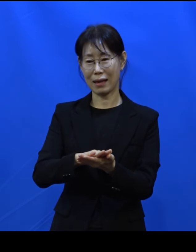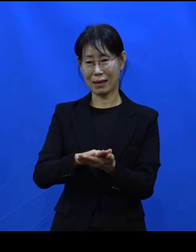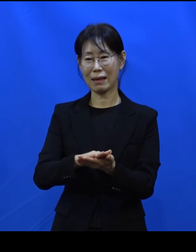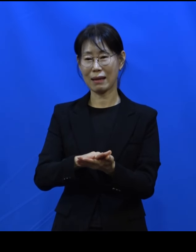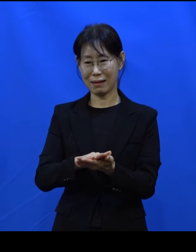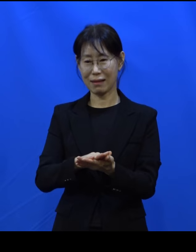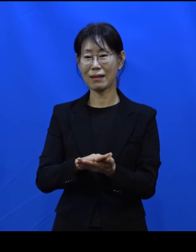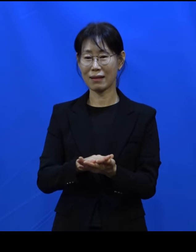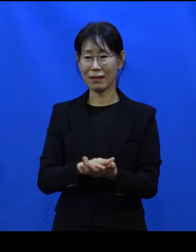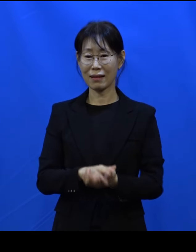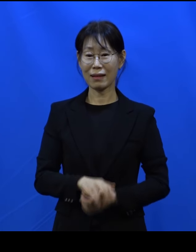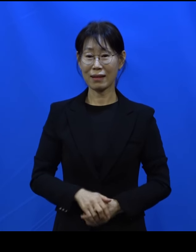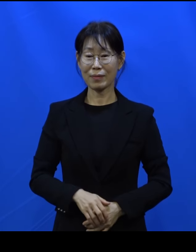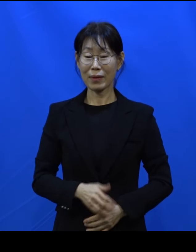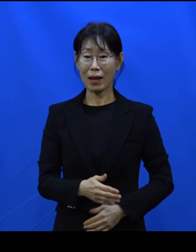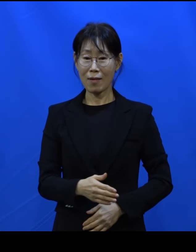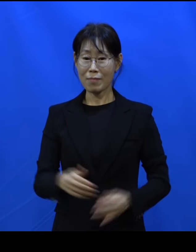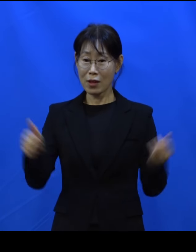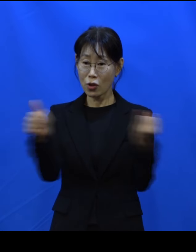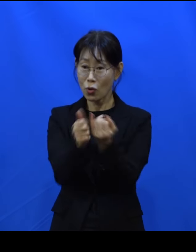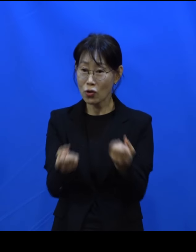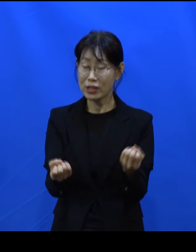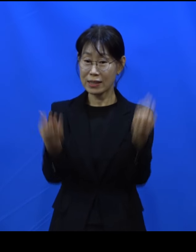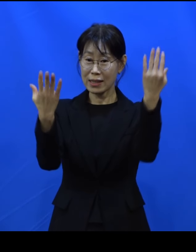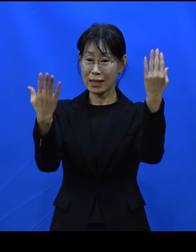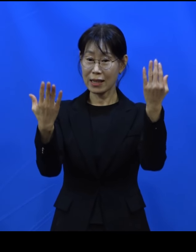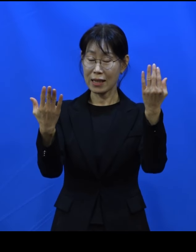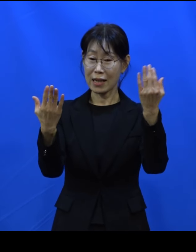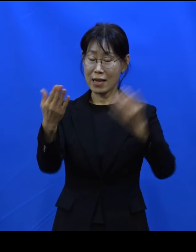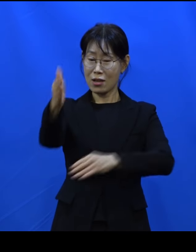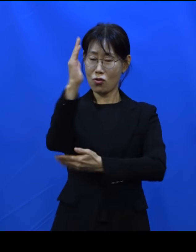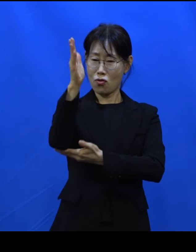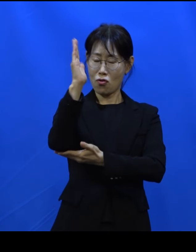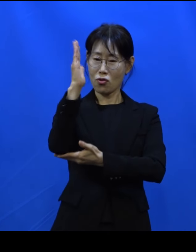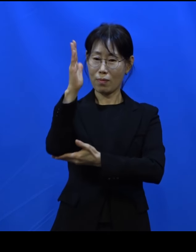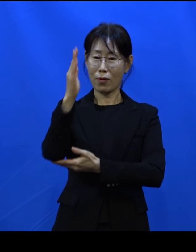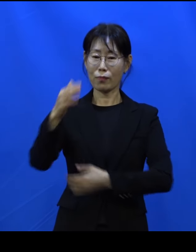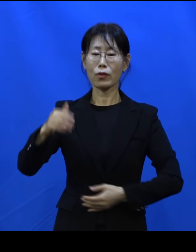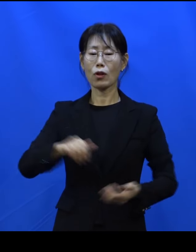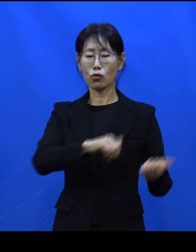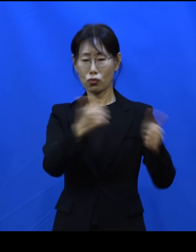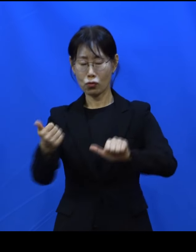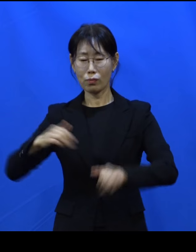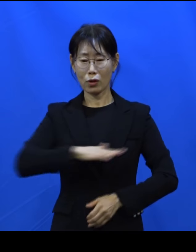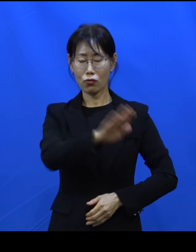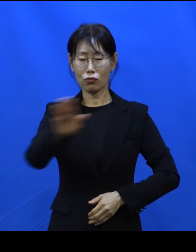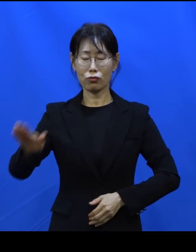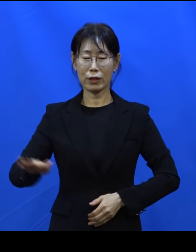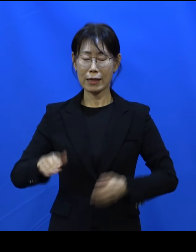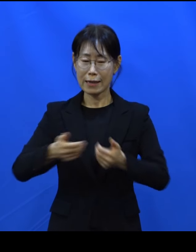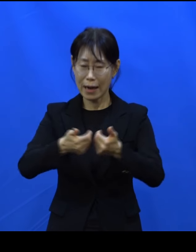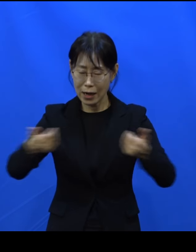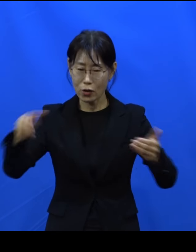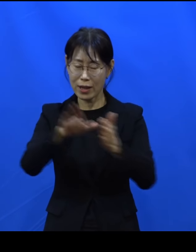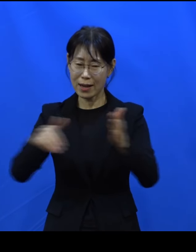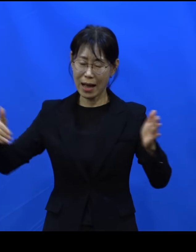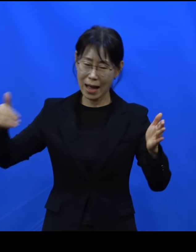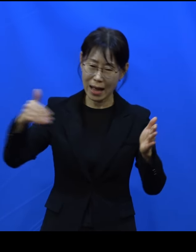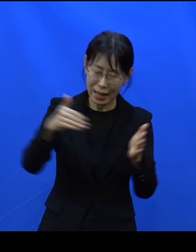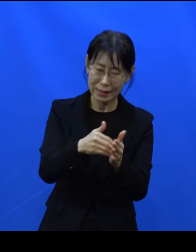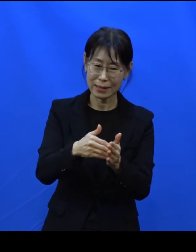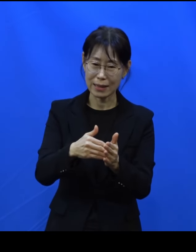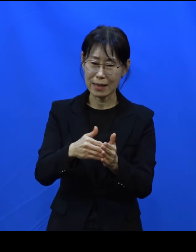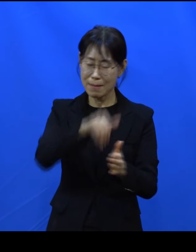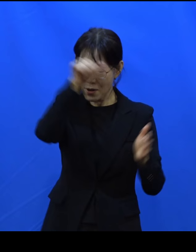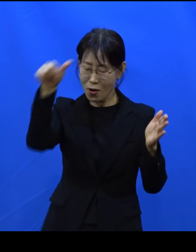결혼식에서 우리는 죽음이 우리를 갈라놓을 때까지 막 그때는 콩깍지가 있었거든. 그래서 뭐 별 얘기를 다 해요.